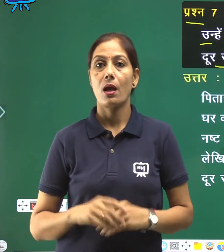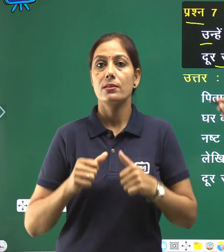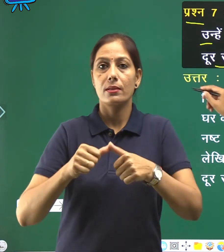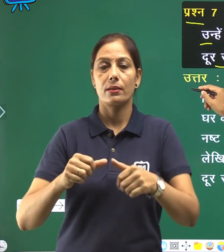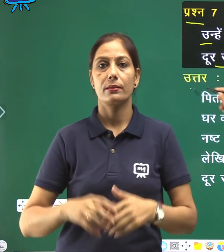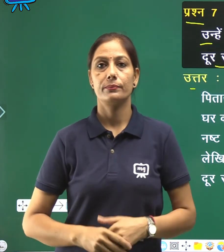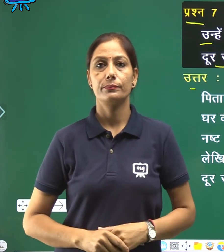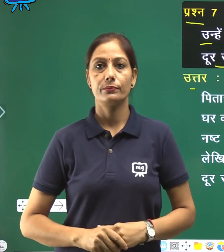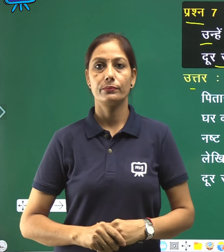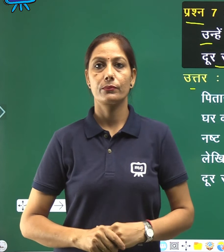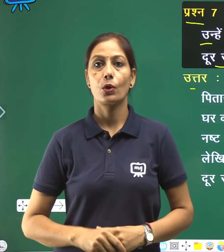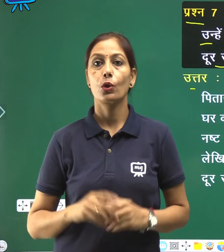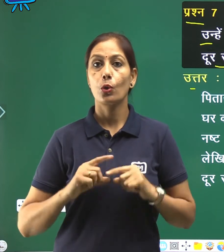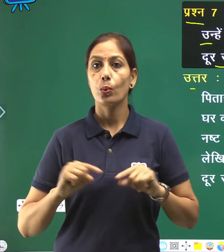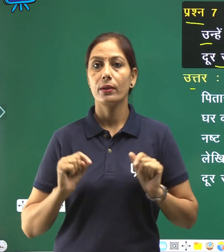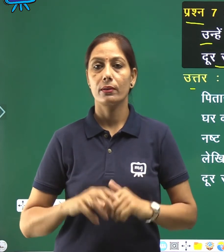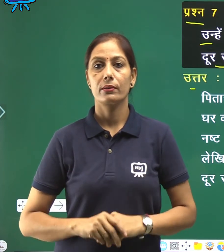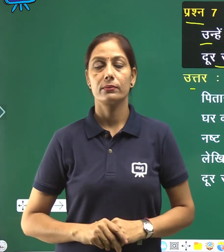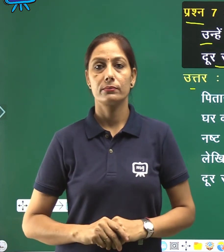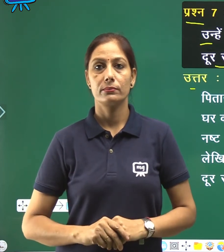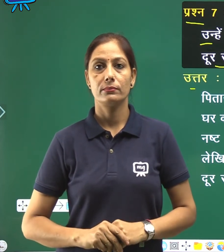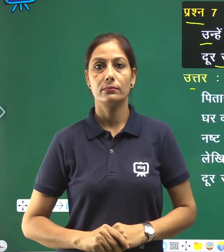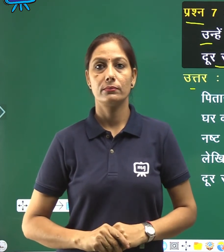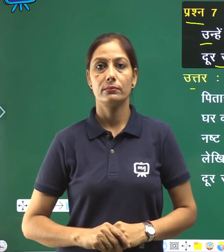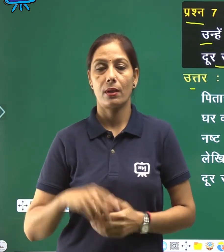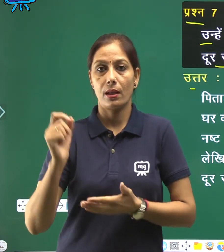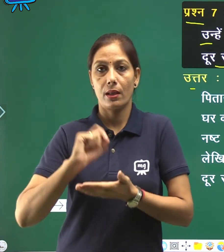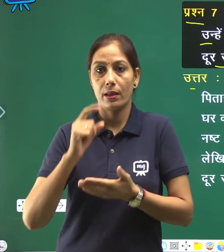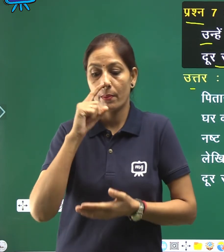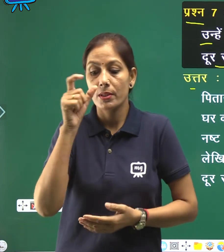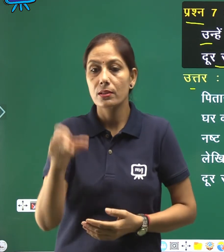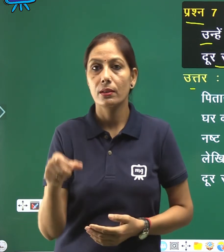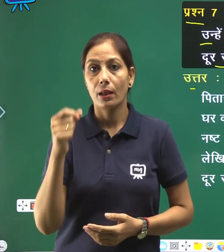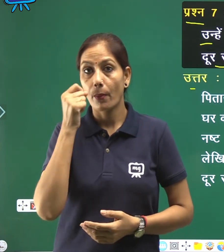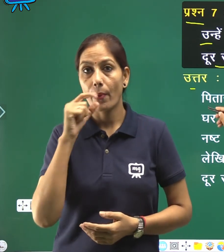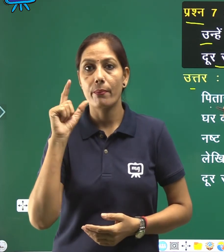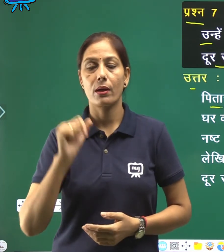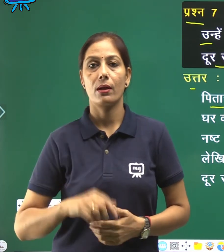है क्योंकि लेखिका के पिताजी का